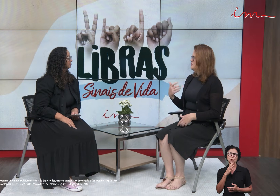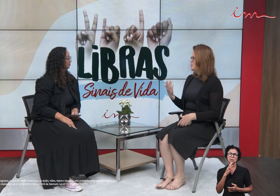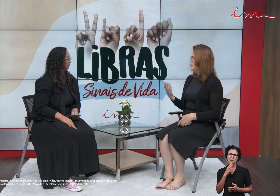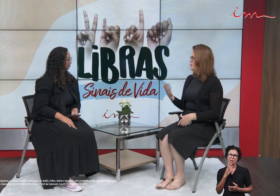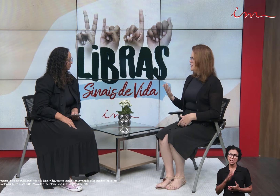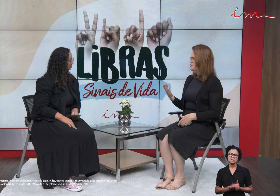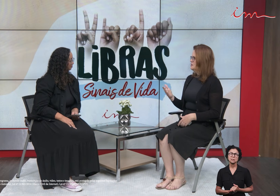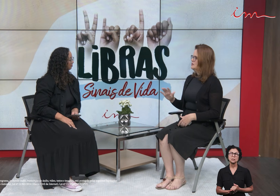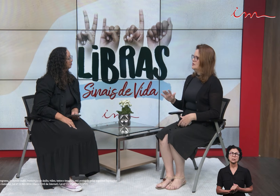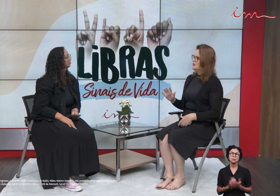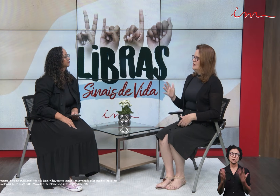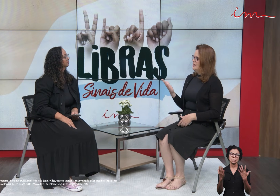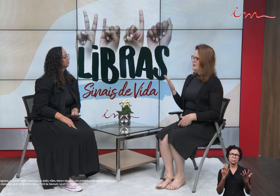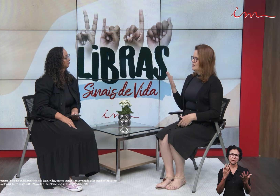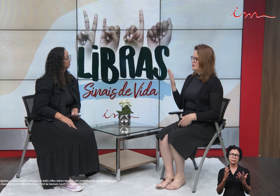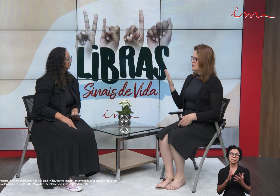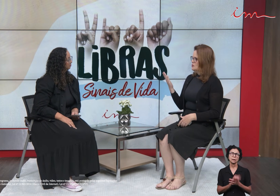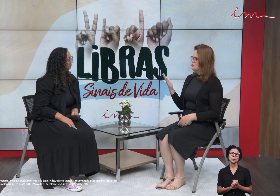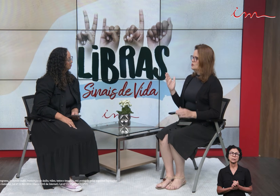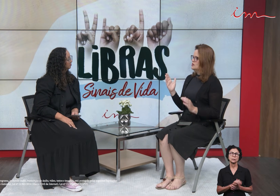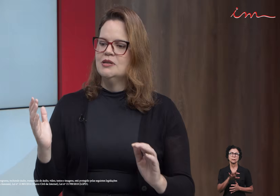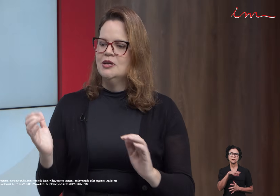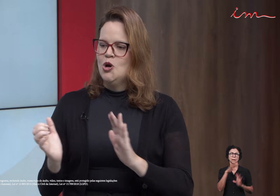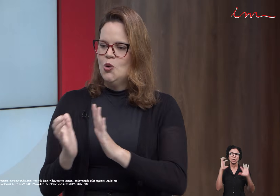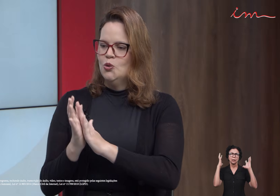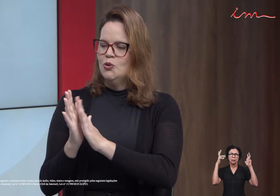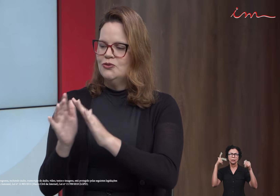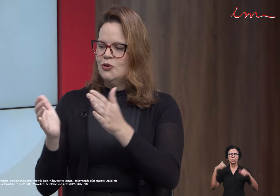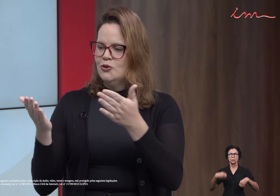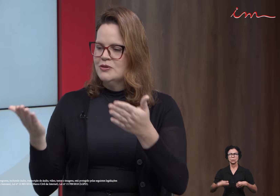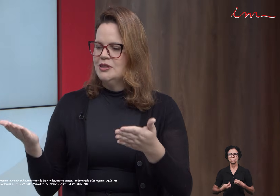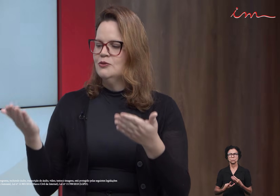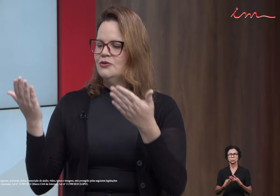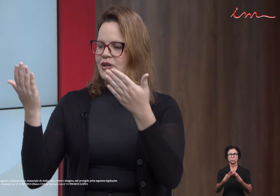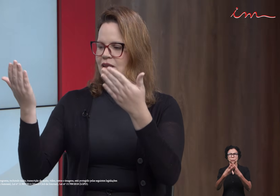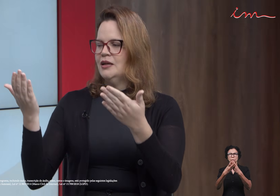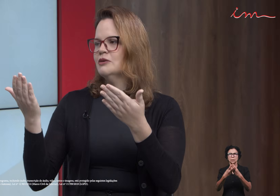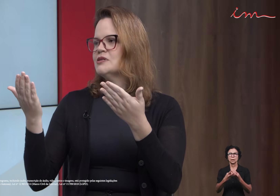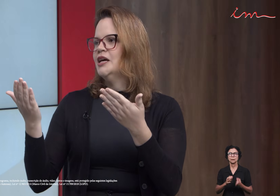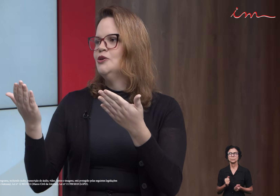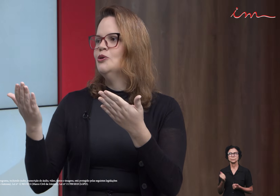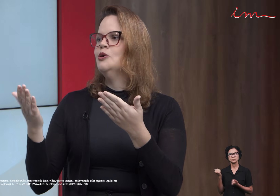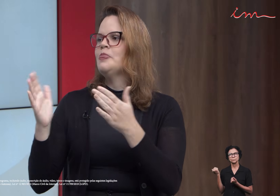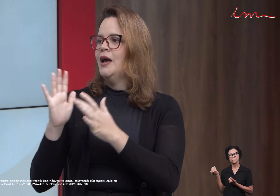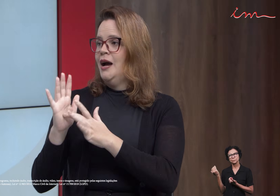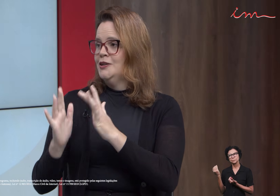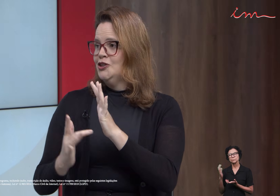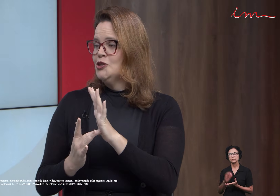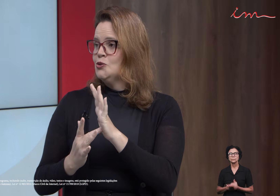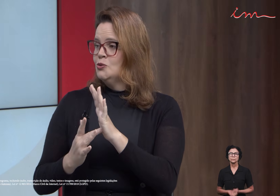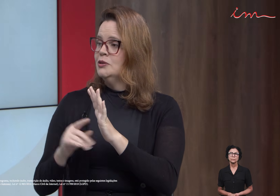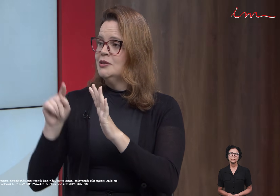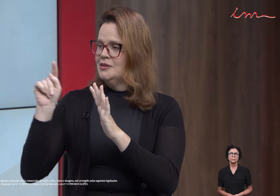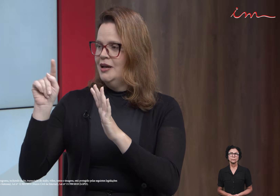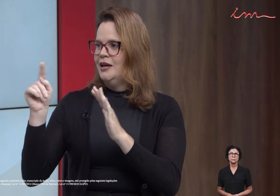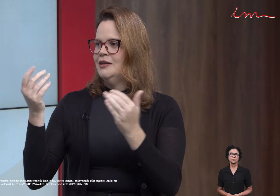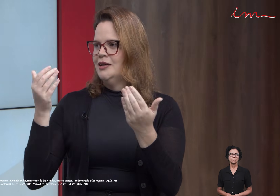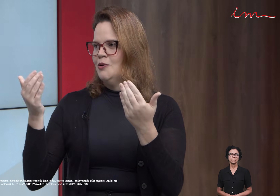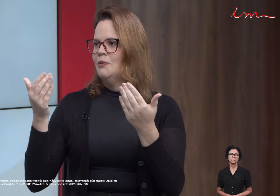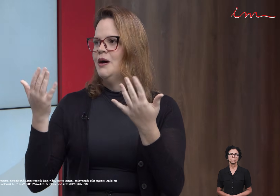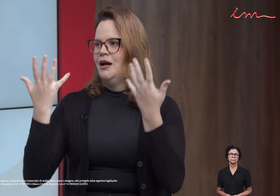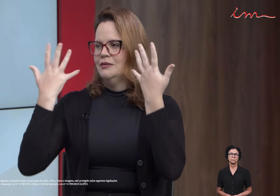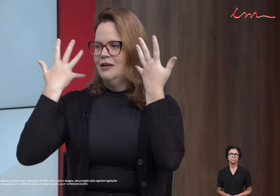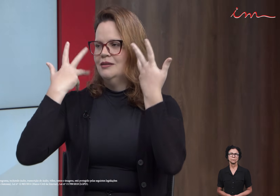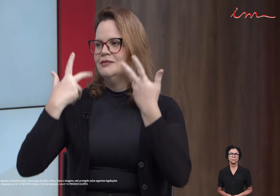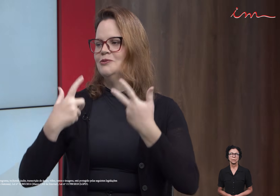Judá mesmo, fazer a comparação, né, que nem você trouxe o louvor sendo ofertado ao Senhor, a Jesus, ele